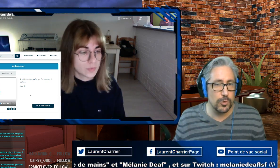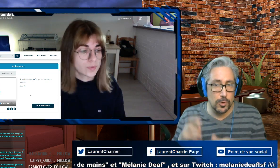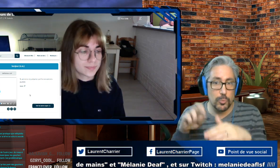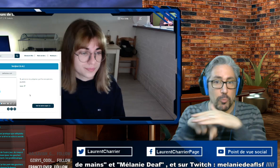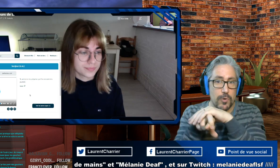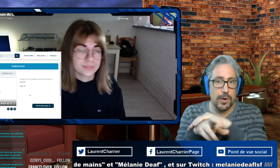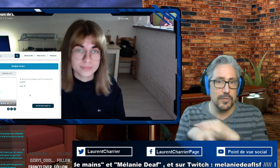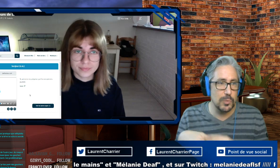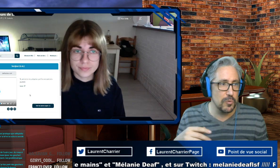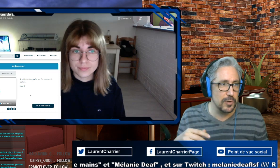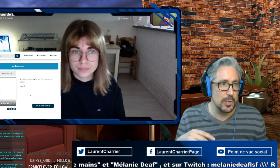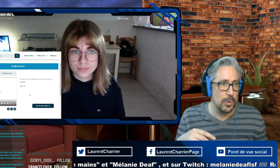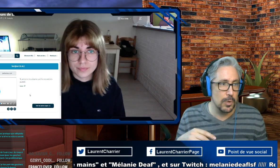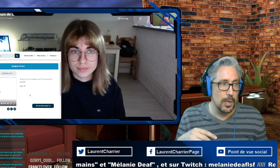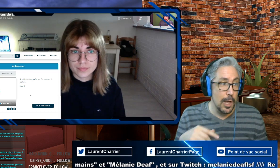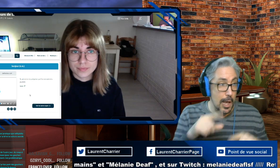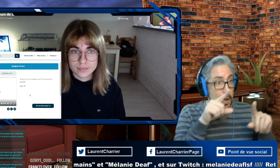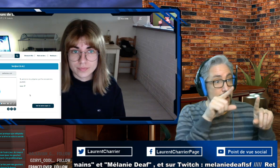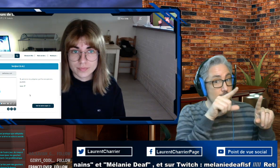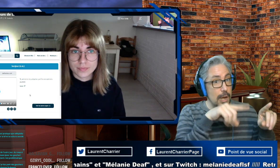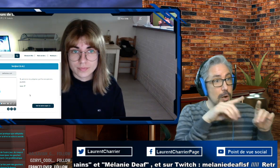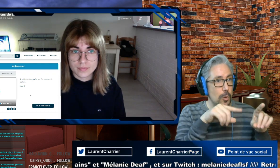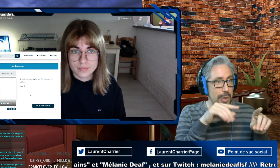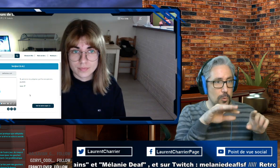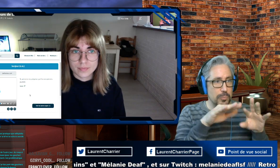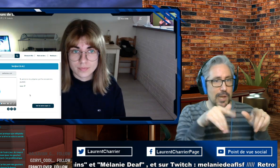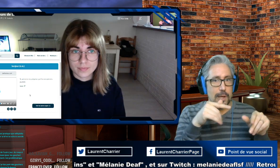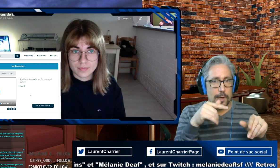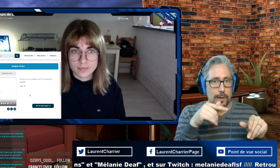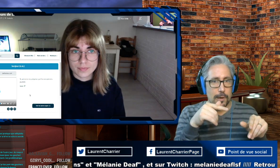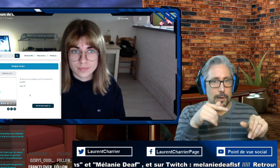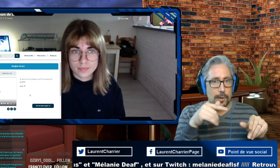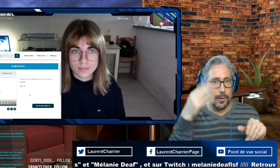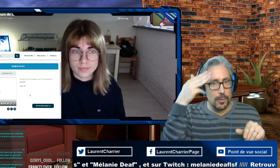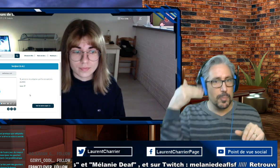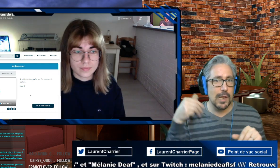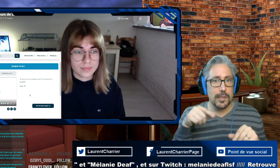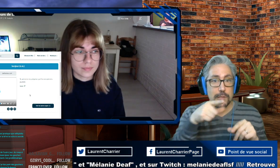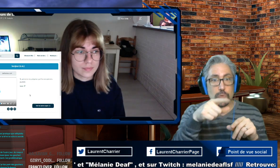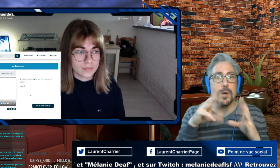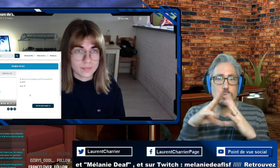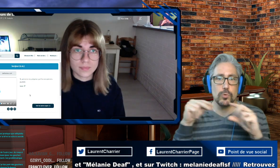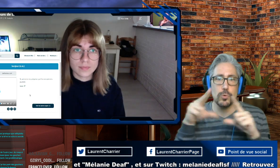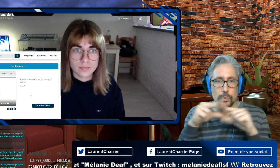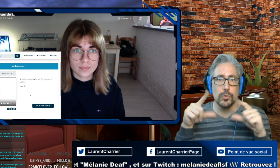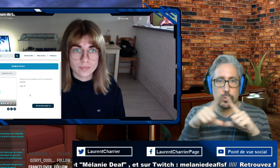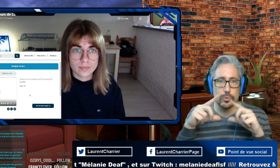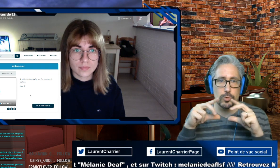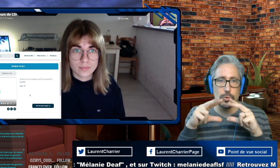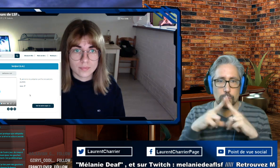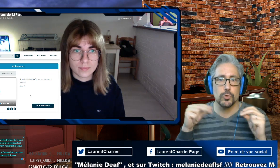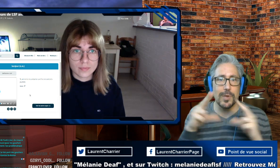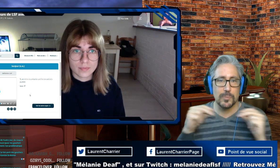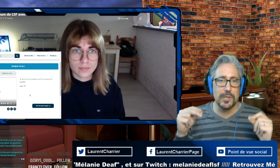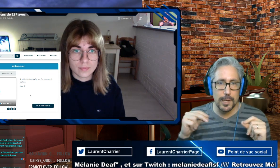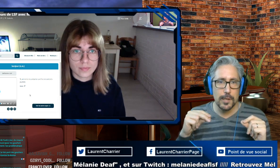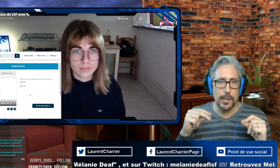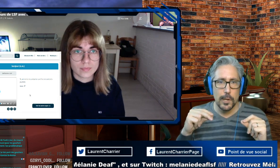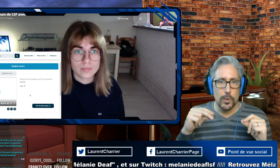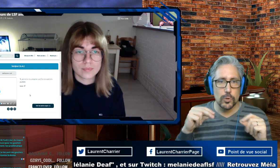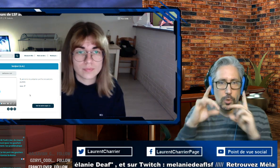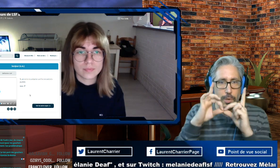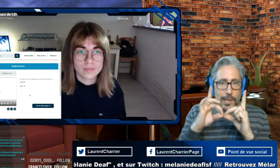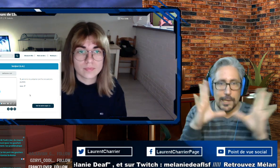voilà, pour pouvoir réviser plus facilement. Alors, par contre, Mélanie, toi, tu